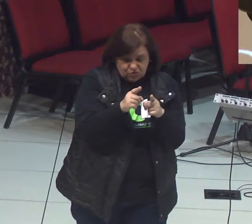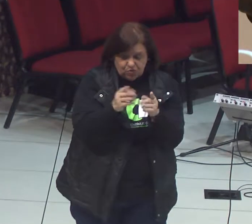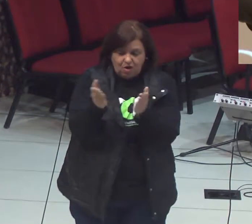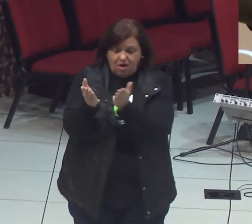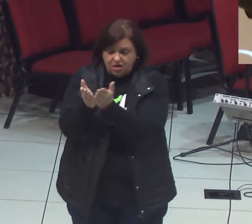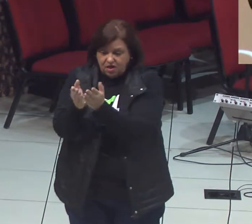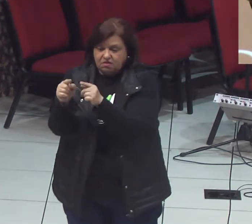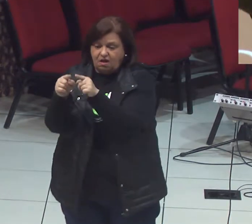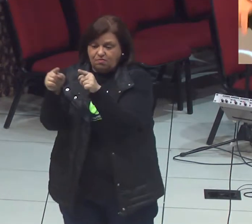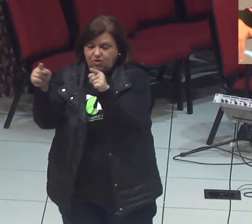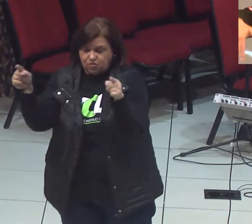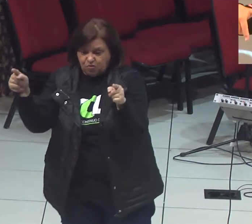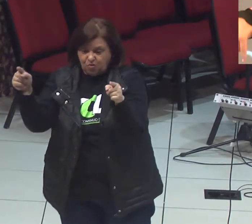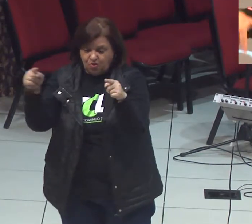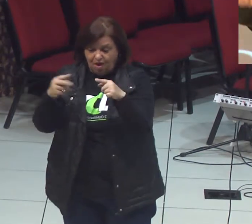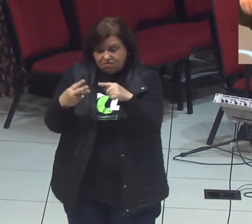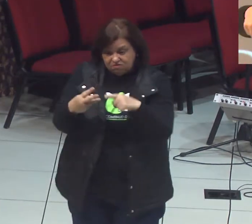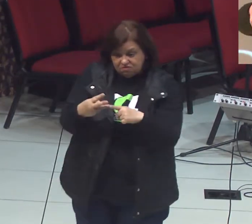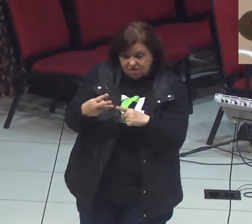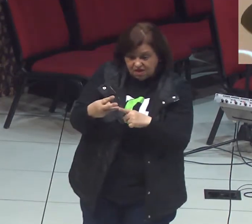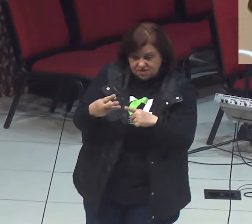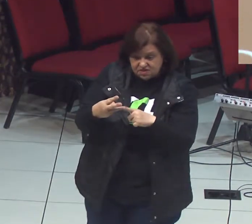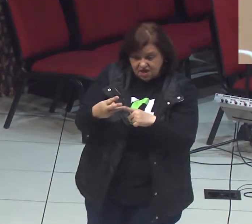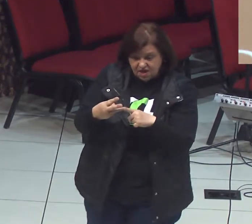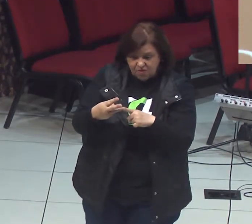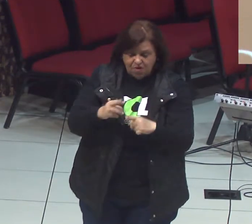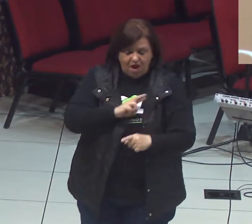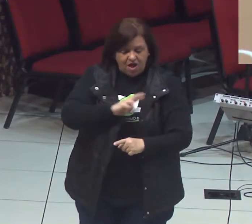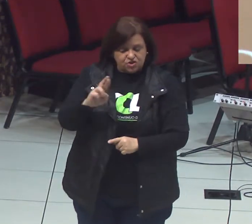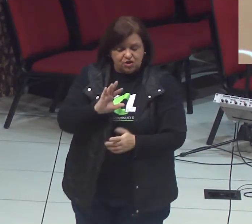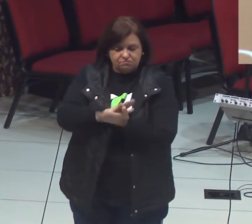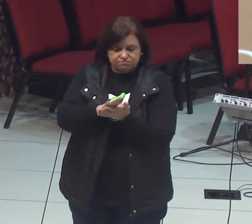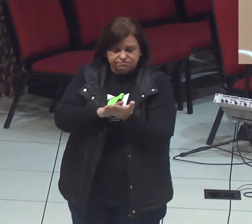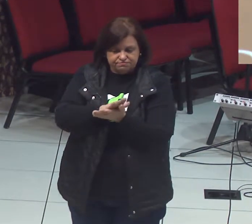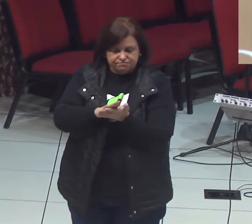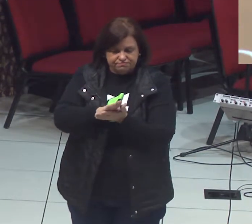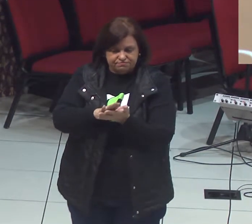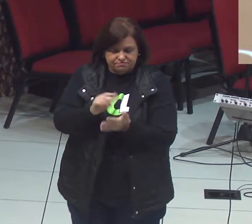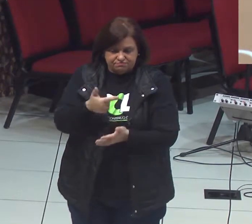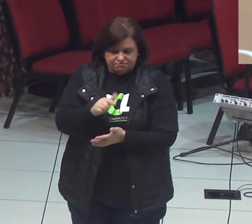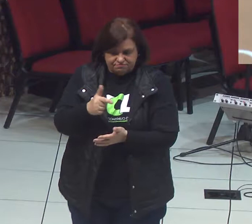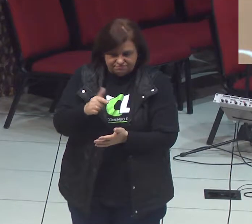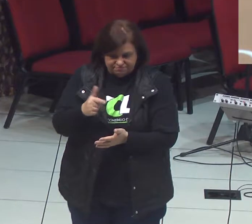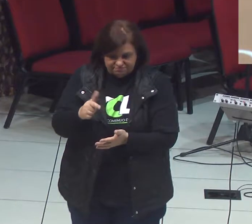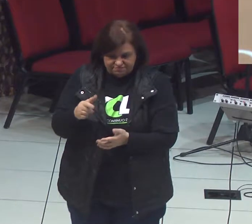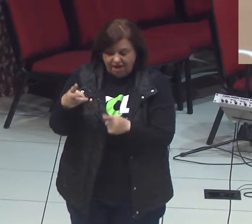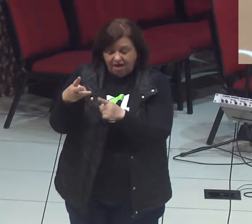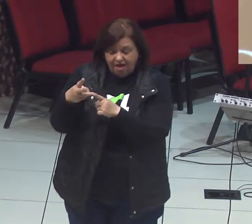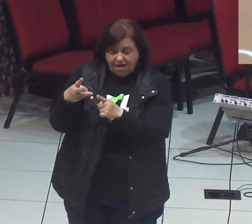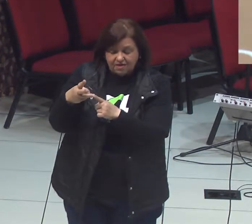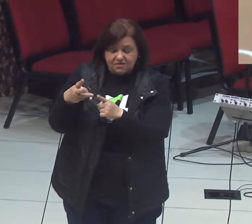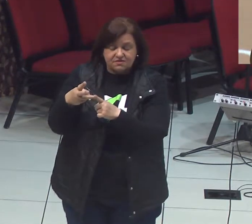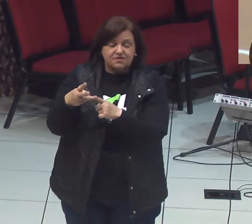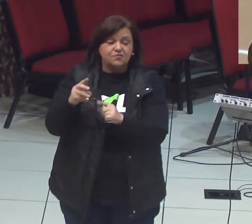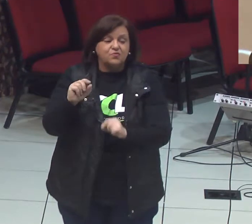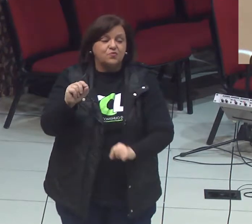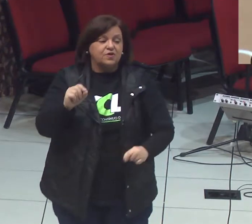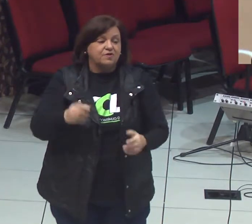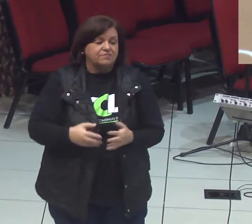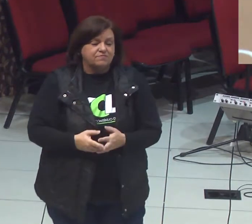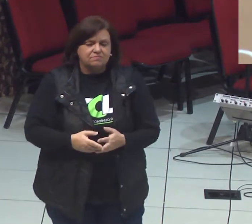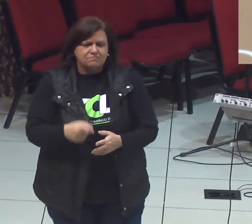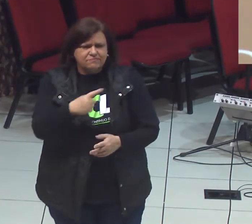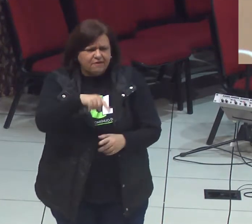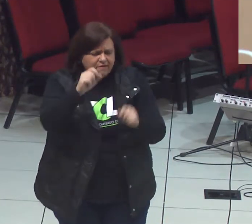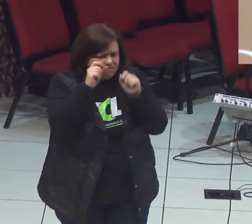estão cobertas pela nossa Constituição para estarem livremente atuando no país. É justamente um item que